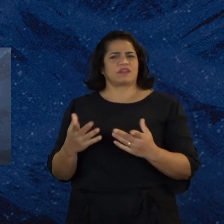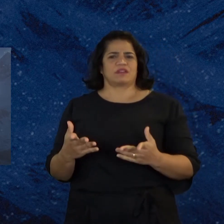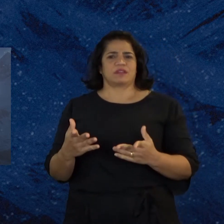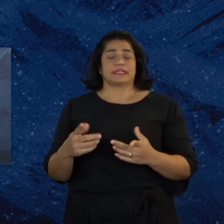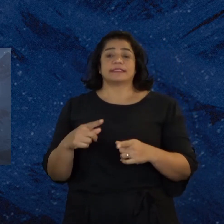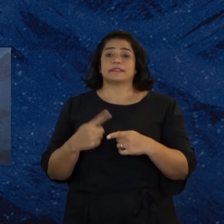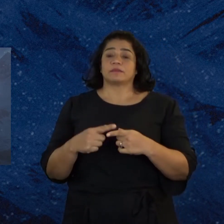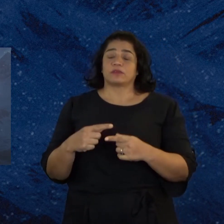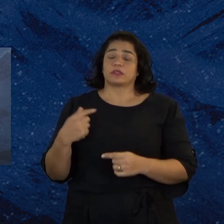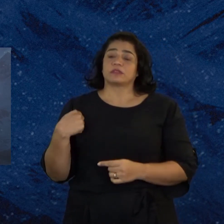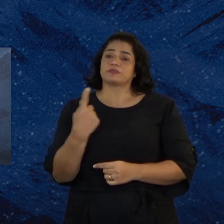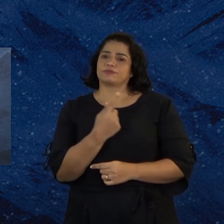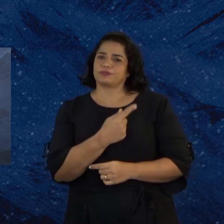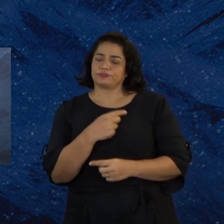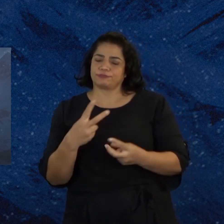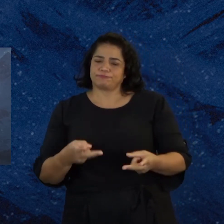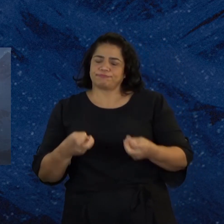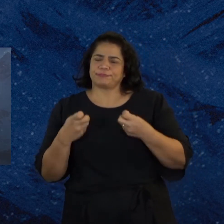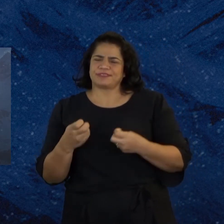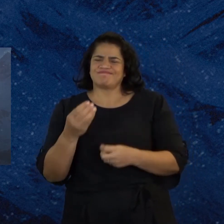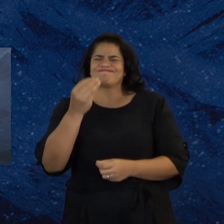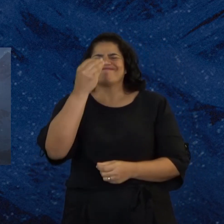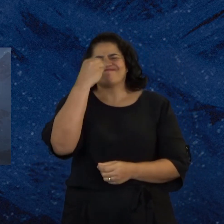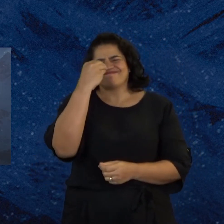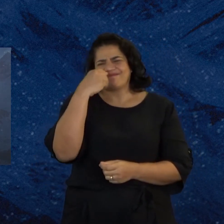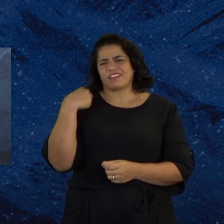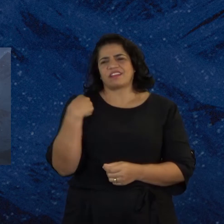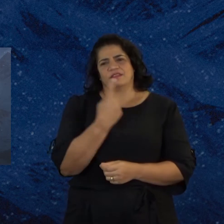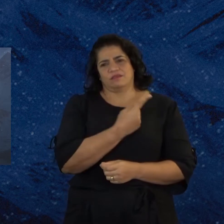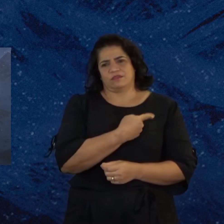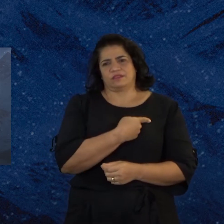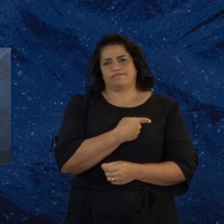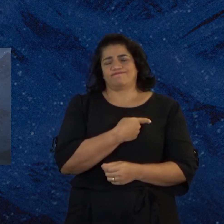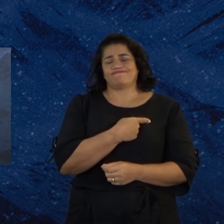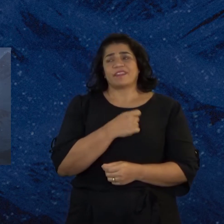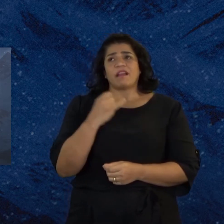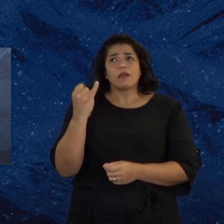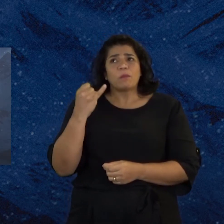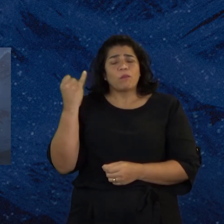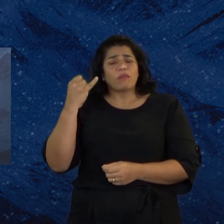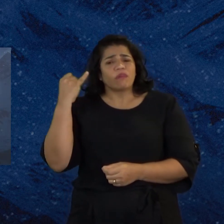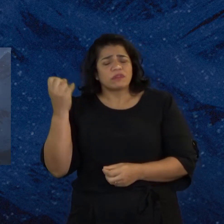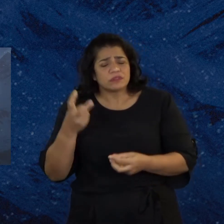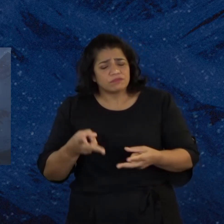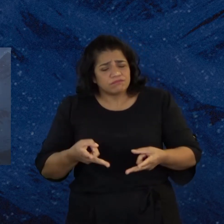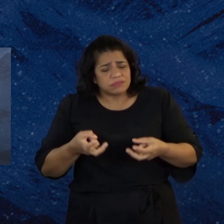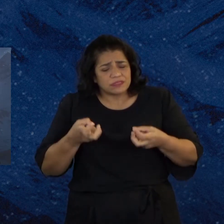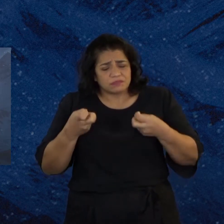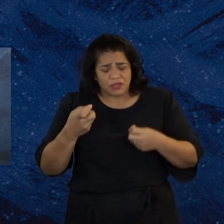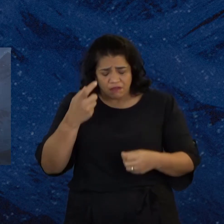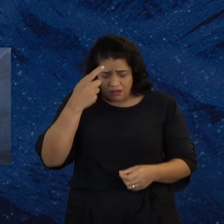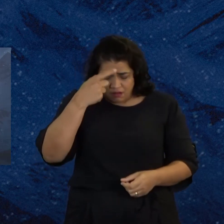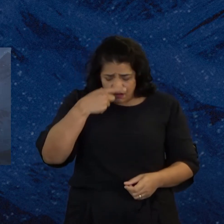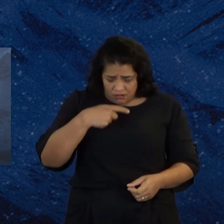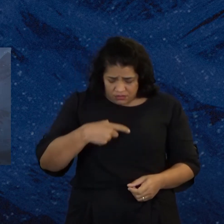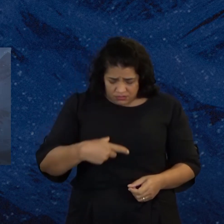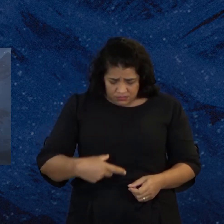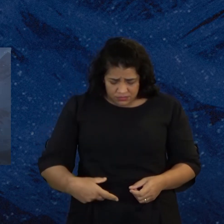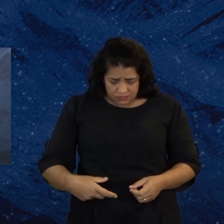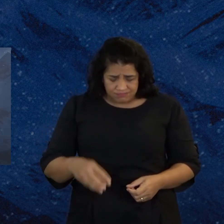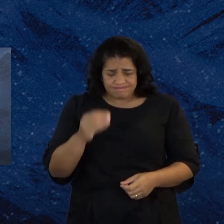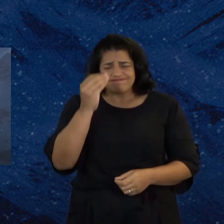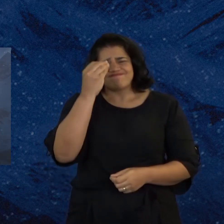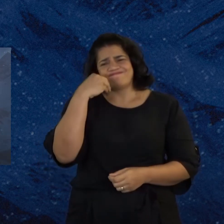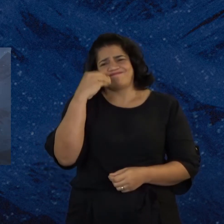Por isso que é importante você reconhecer a sua condição. Se você não reconhecer, você não vai receber